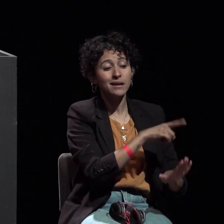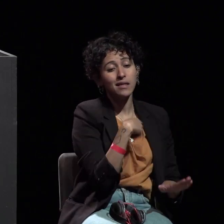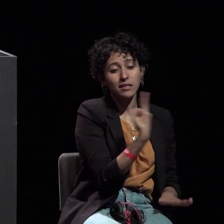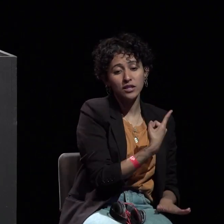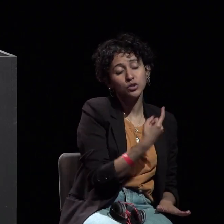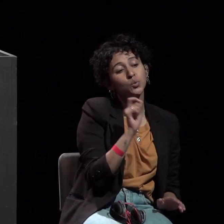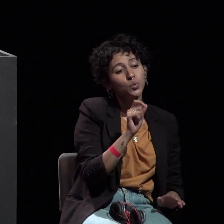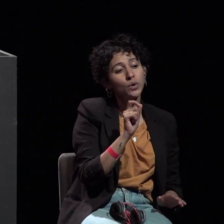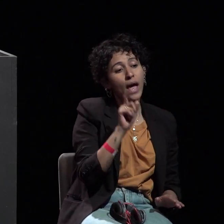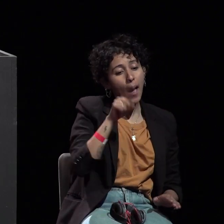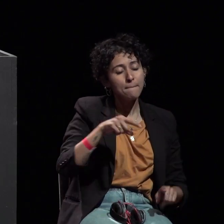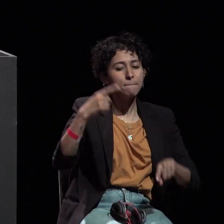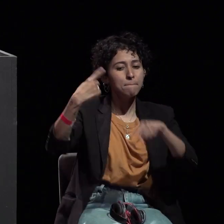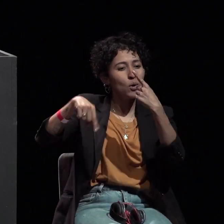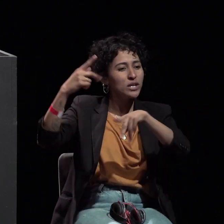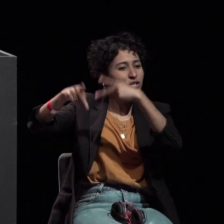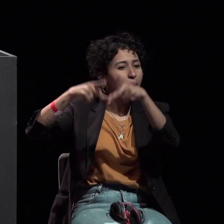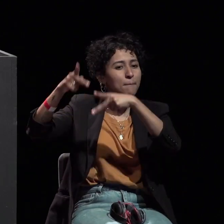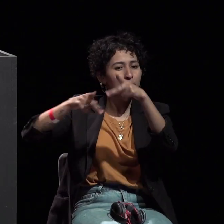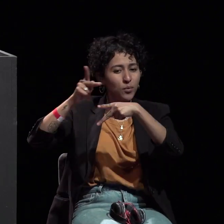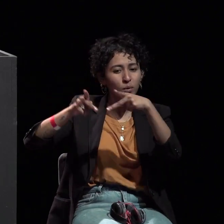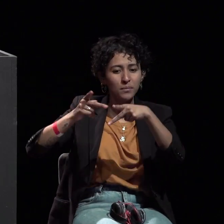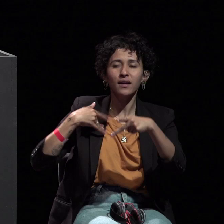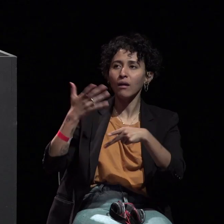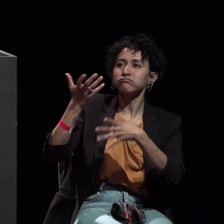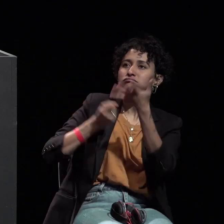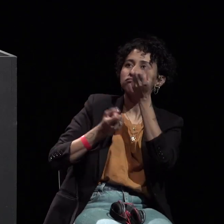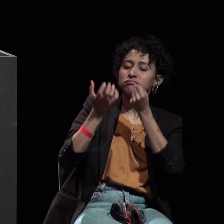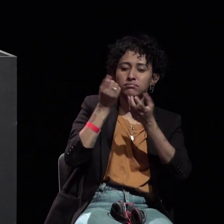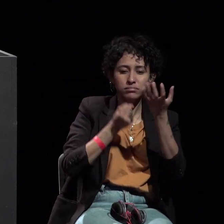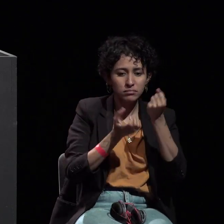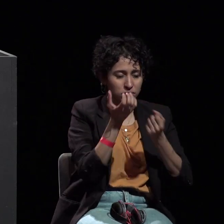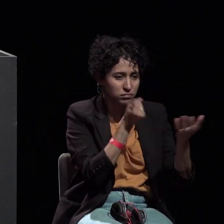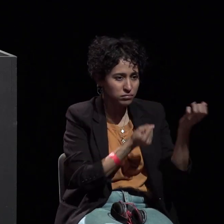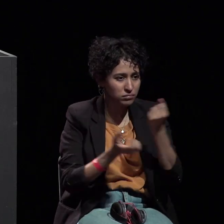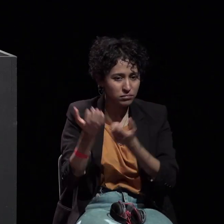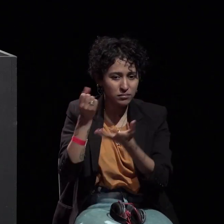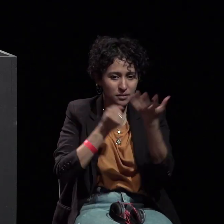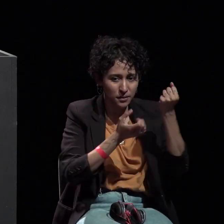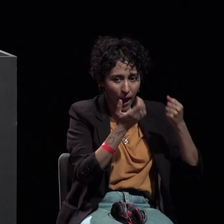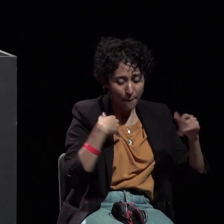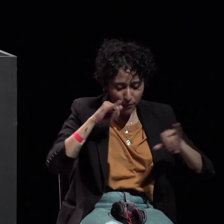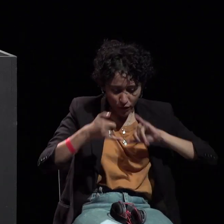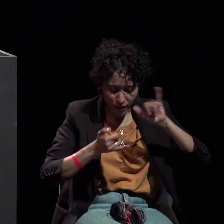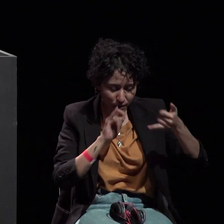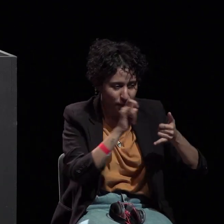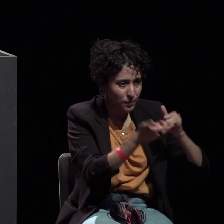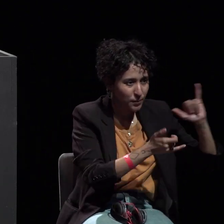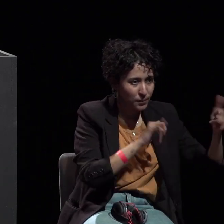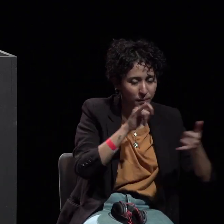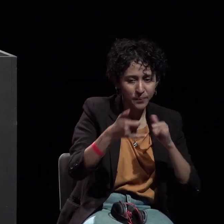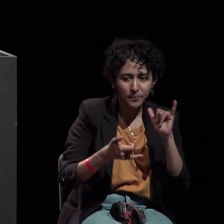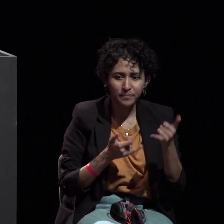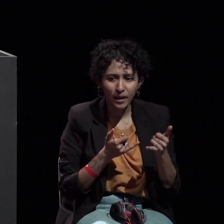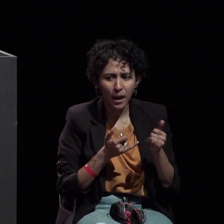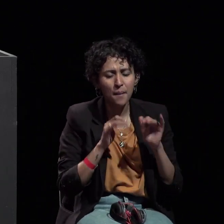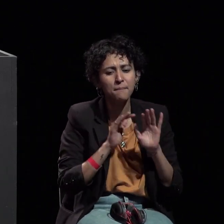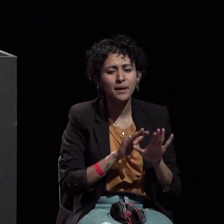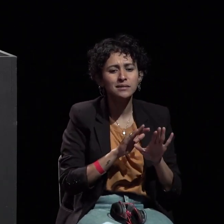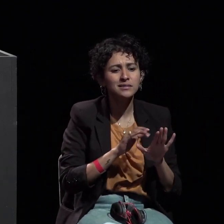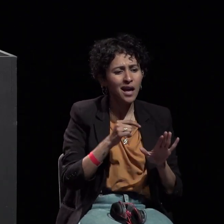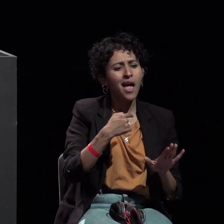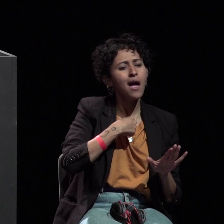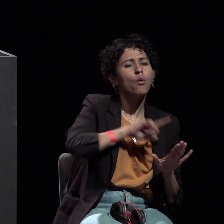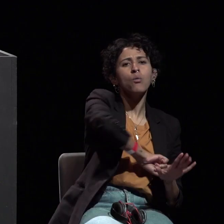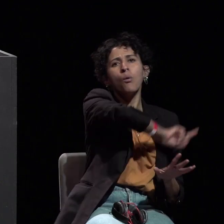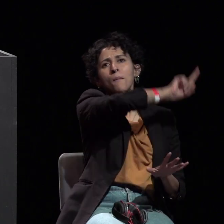públicas. Nós não fomos sujeitas de políticas públicas, a despeito da SPM, que era a Secretaria de